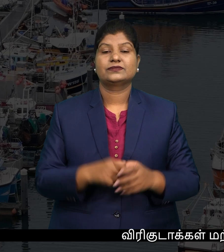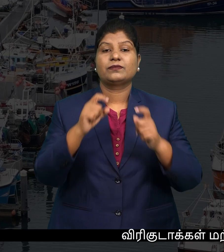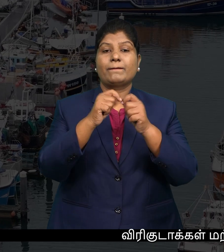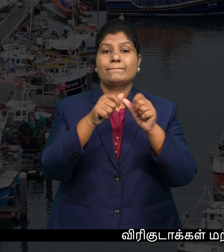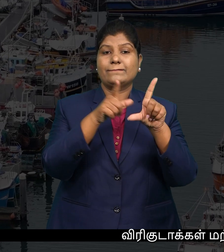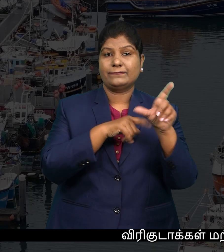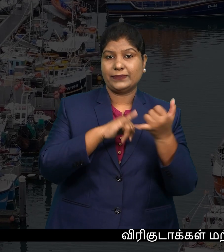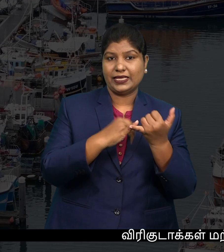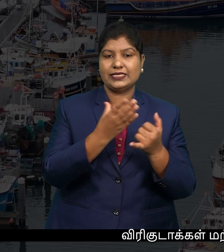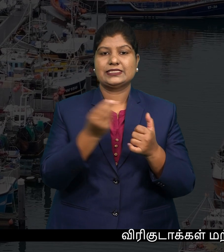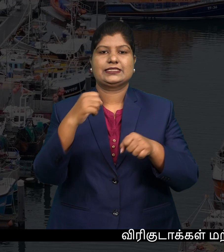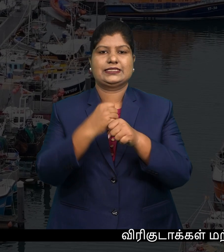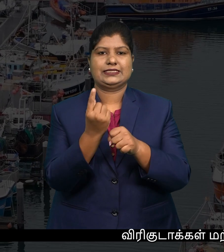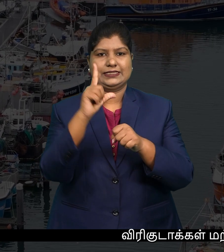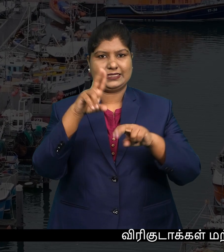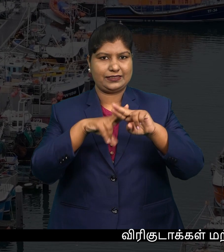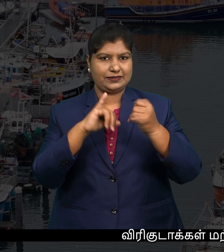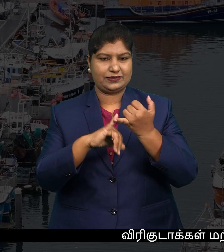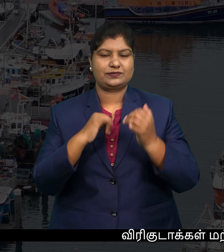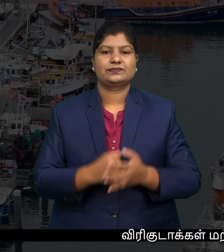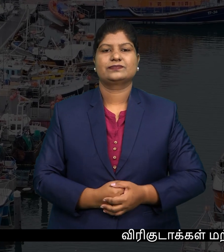விரிகுடாக்கள் மற்றும் வளைகுடாக்கள்.